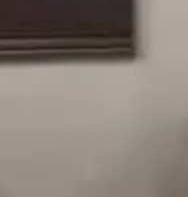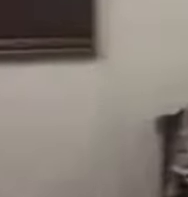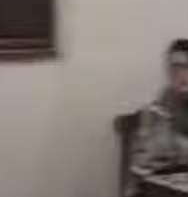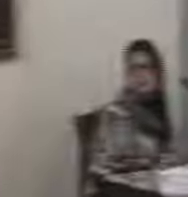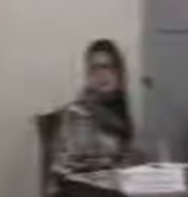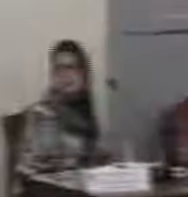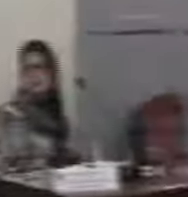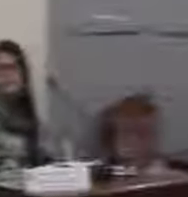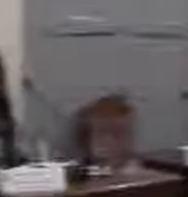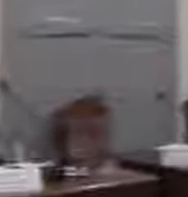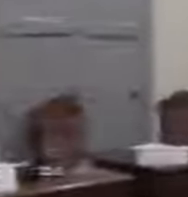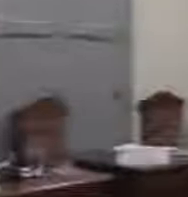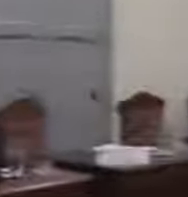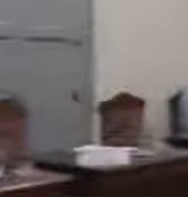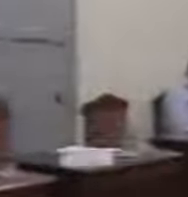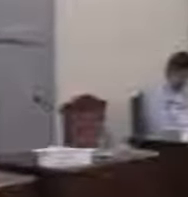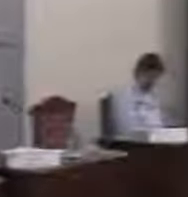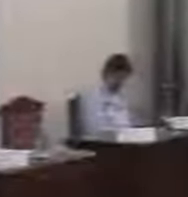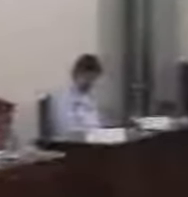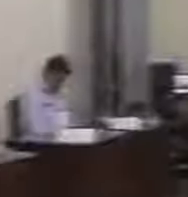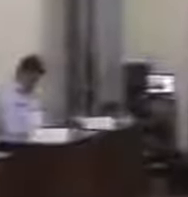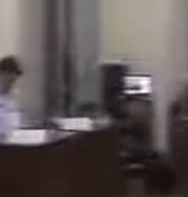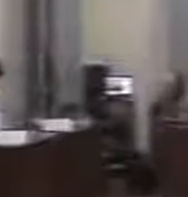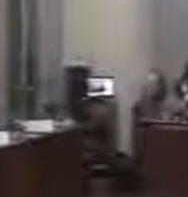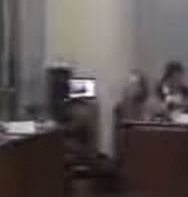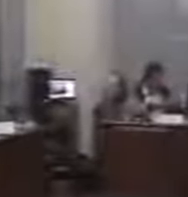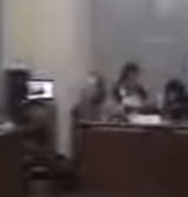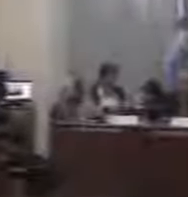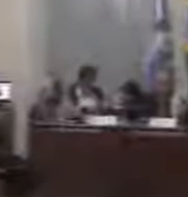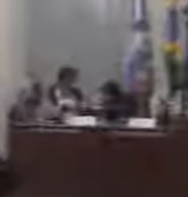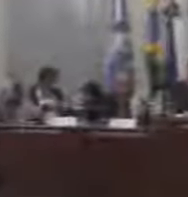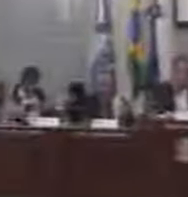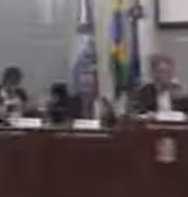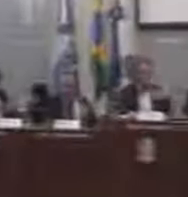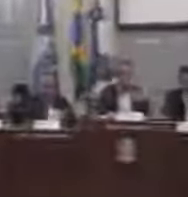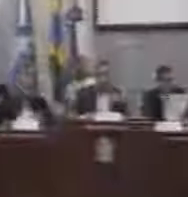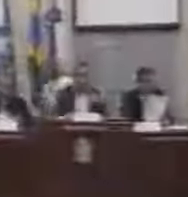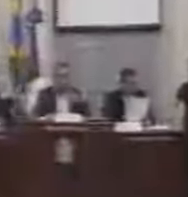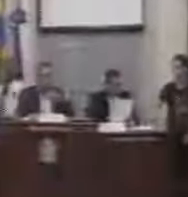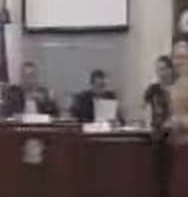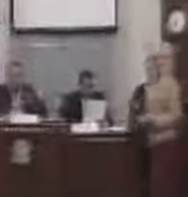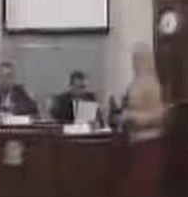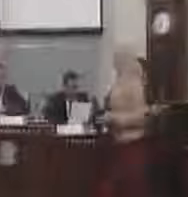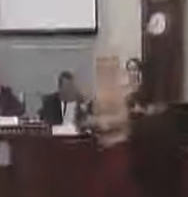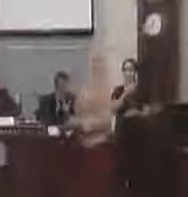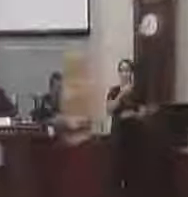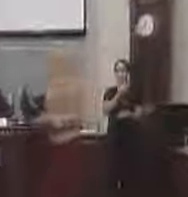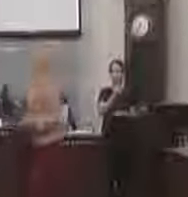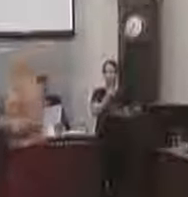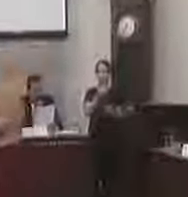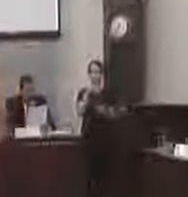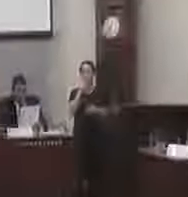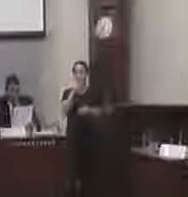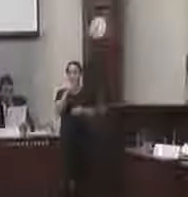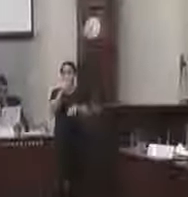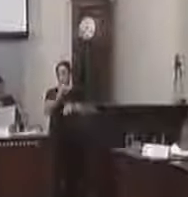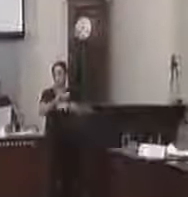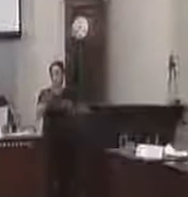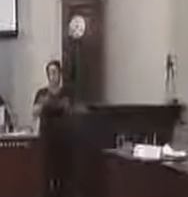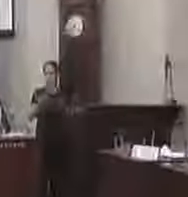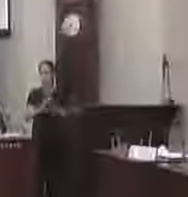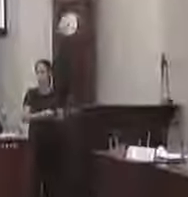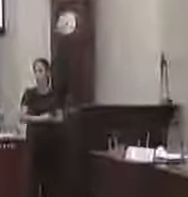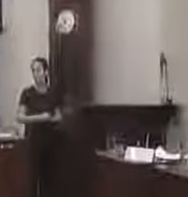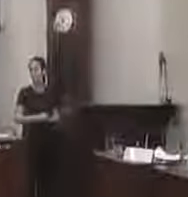memorando do vereador Silvio Graça senhor presidente através de sua assessoria vem justificar sua ausência na sessão de